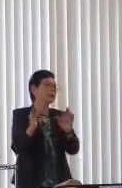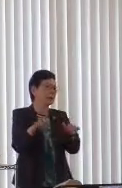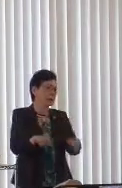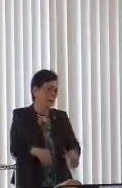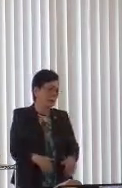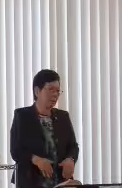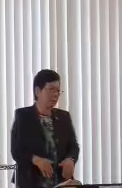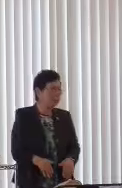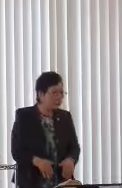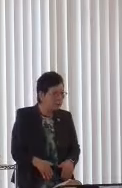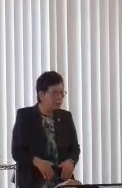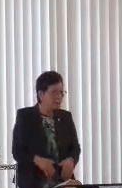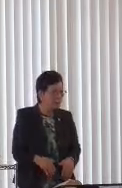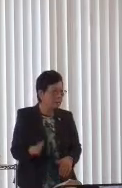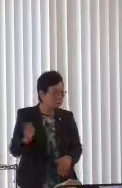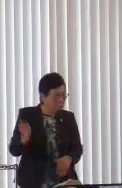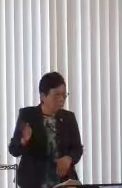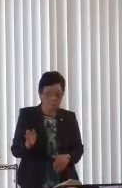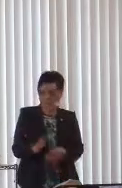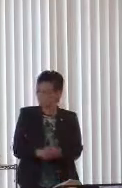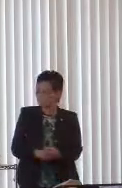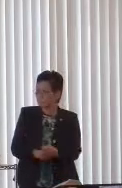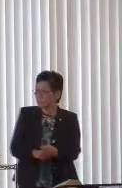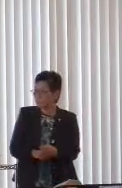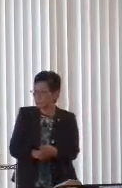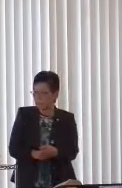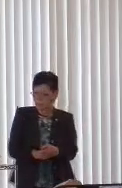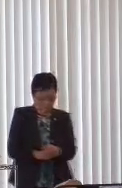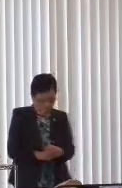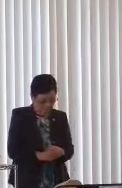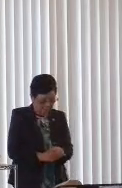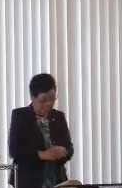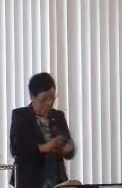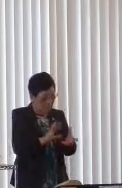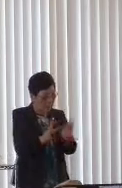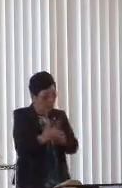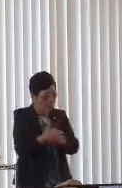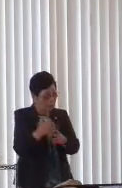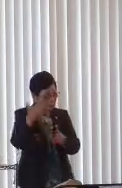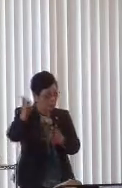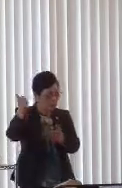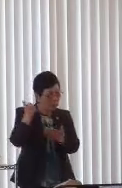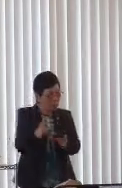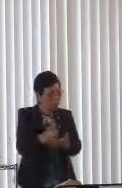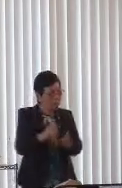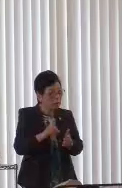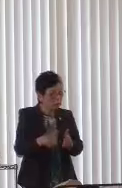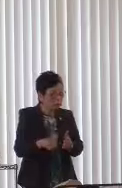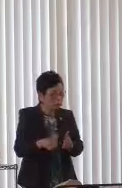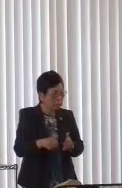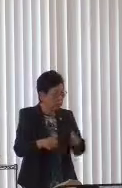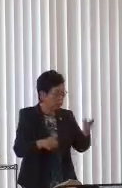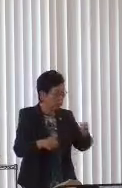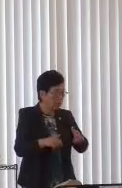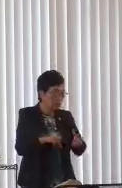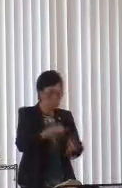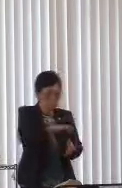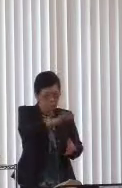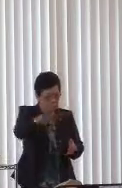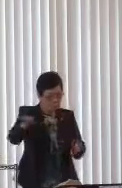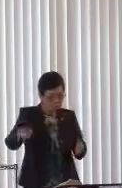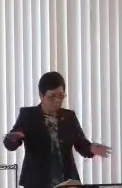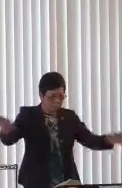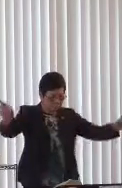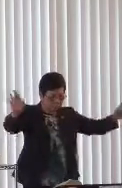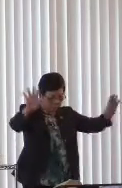を見ますと、この結局花婿が来たのはみんなが一眠りしてしまった真夜中に